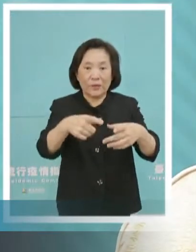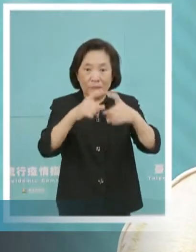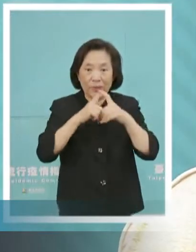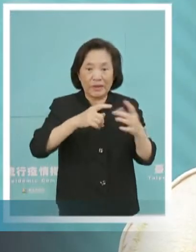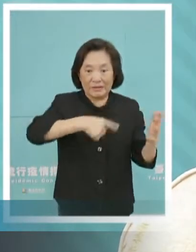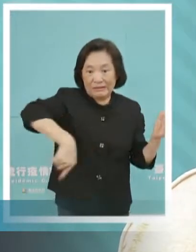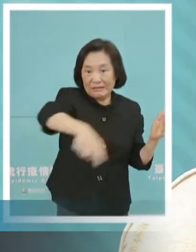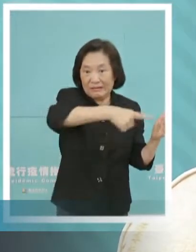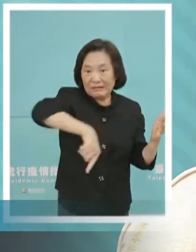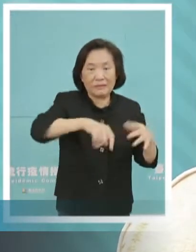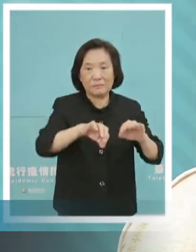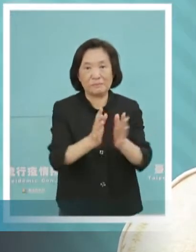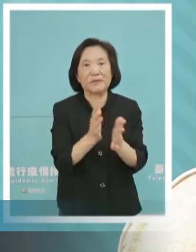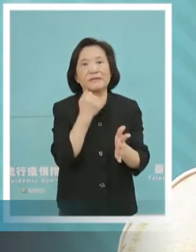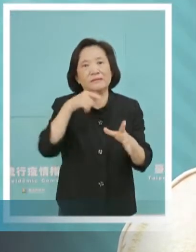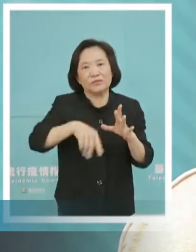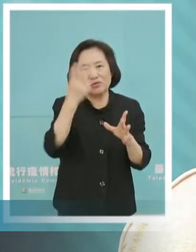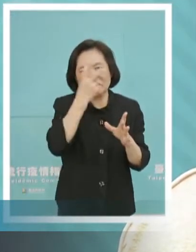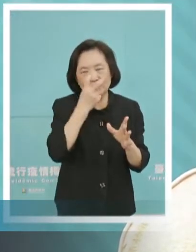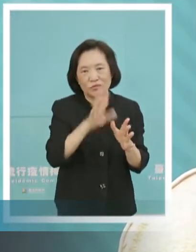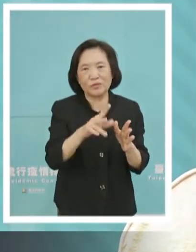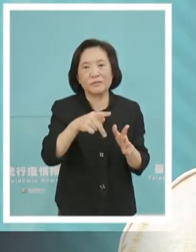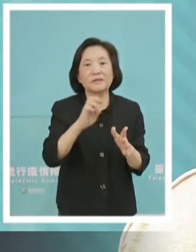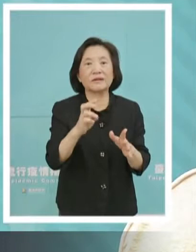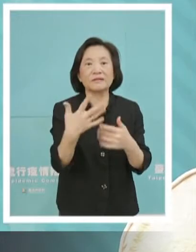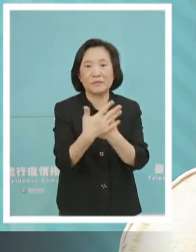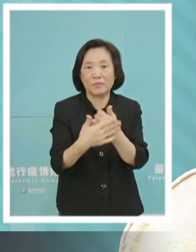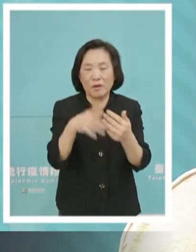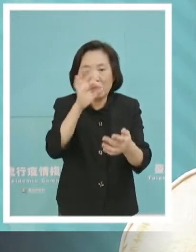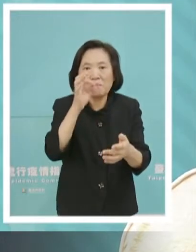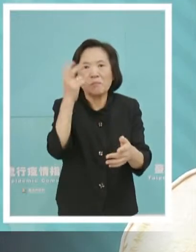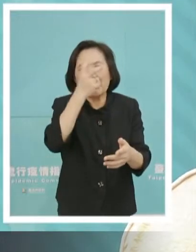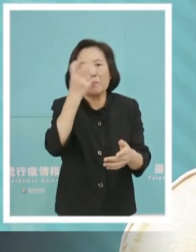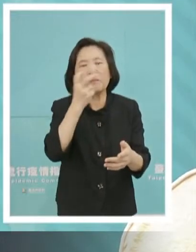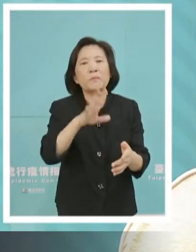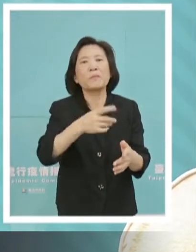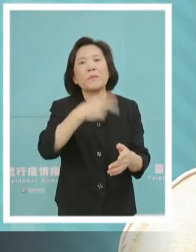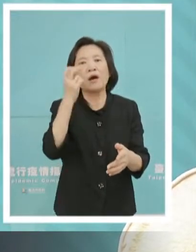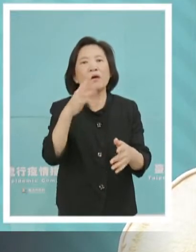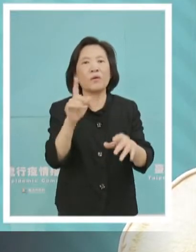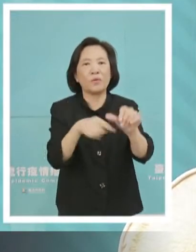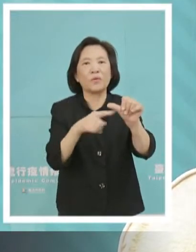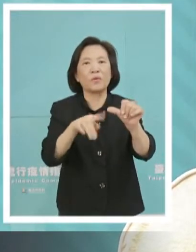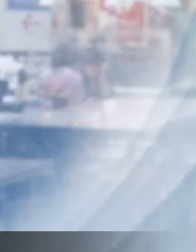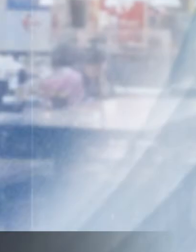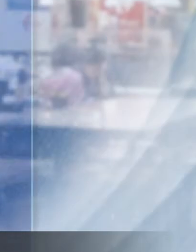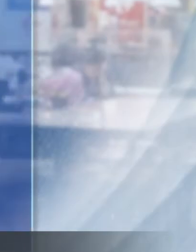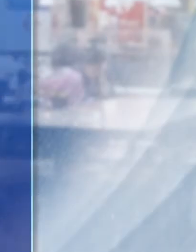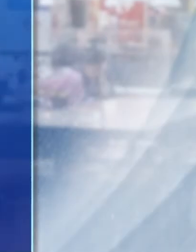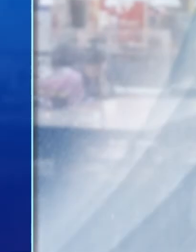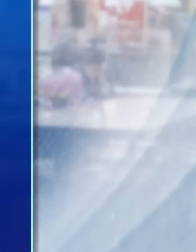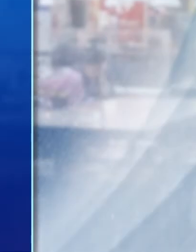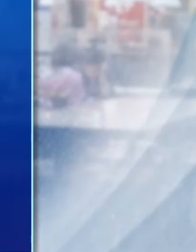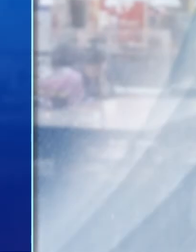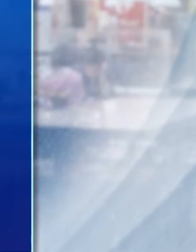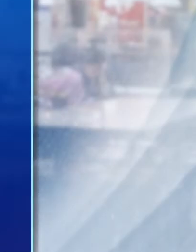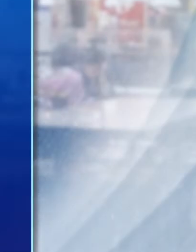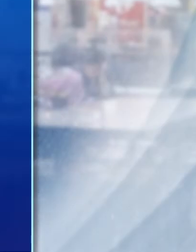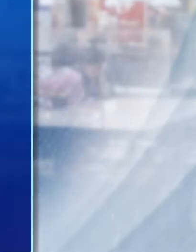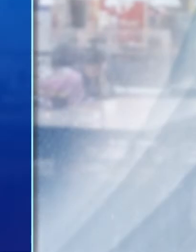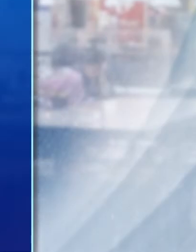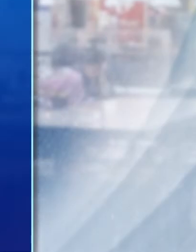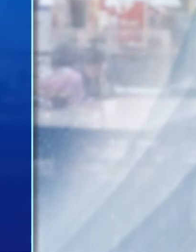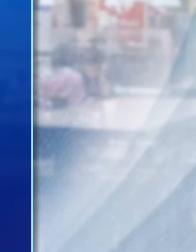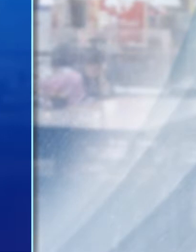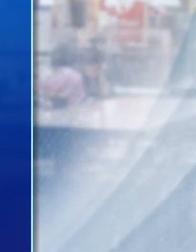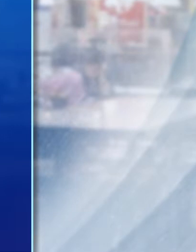一次 PCR， 又再找出其他5个。 只要北市每日确诊人数低于10例，不明感染源少于2例，台北市严厘开放餐厅